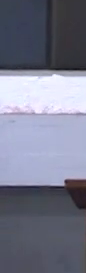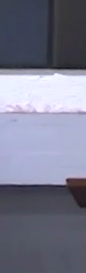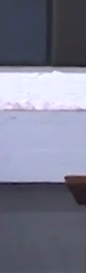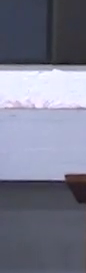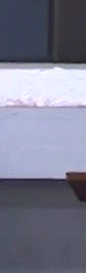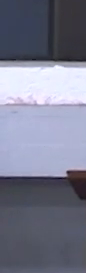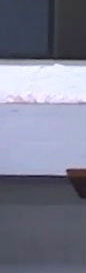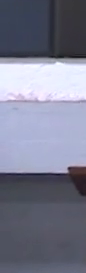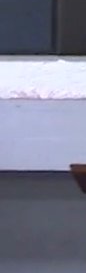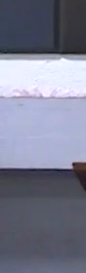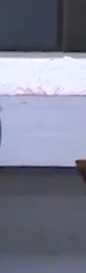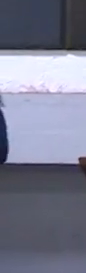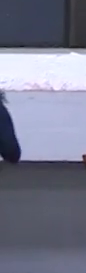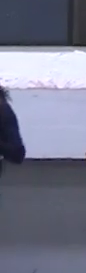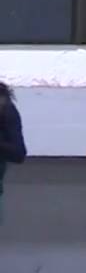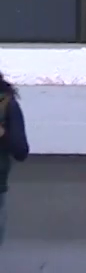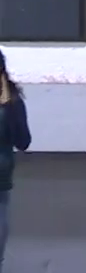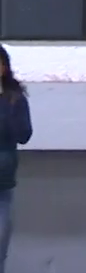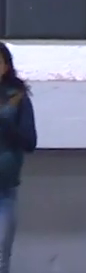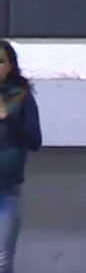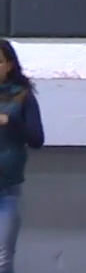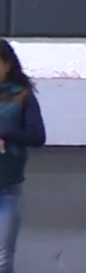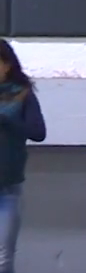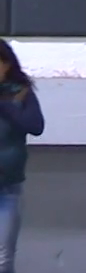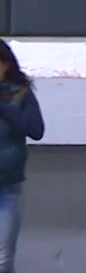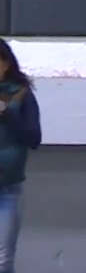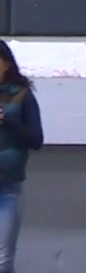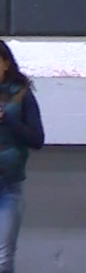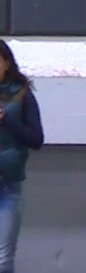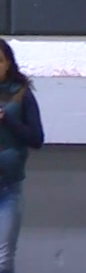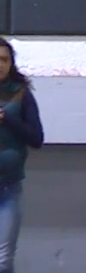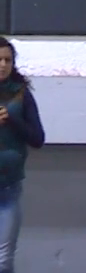socioeducativas en experiencias de aprendizaje